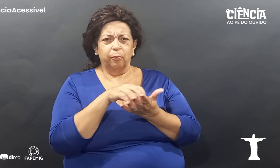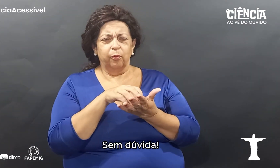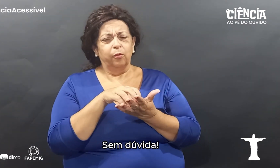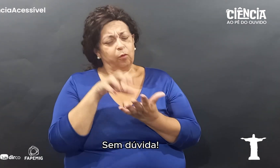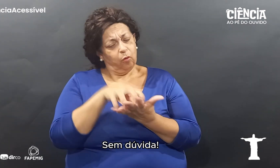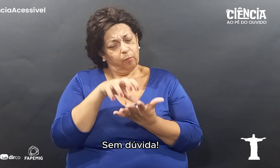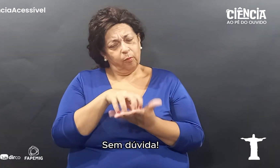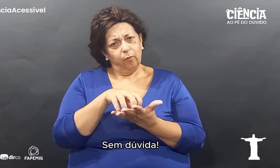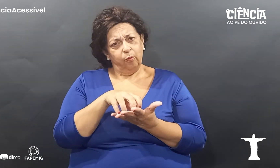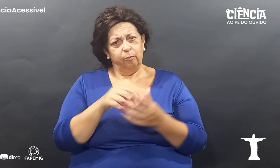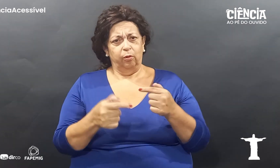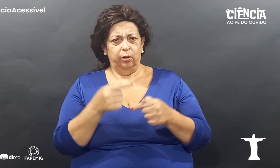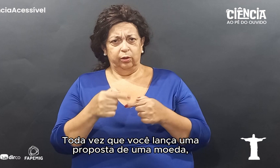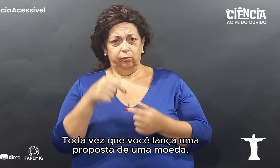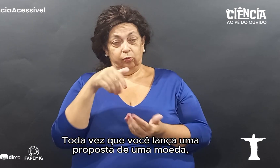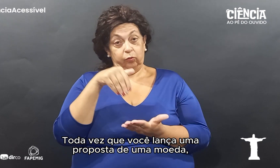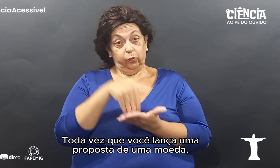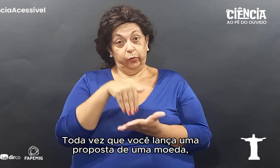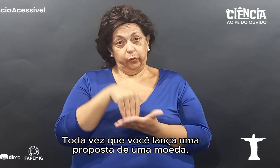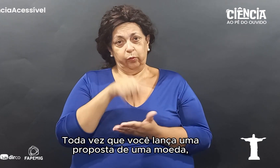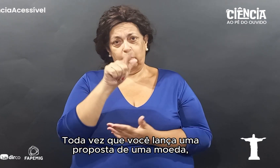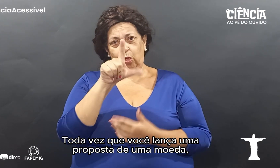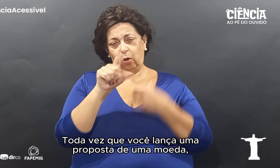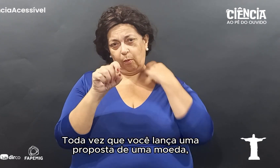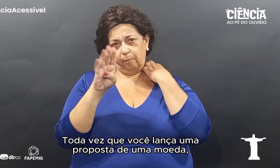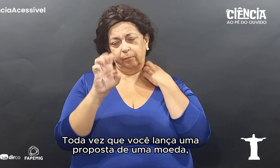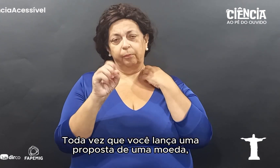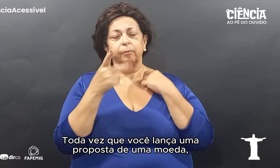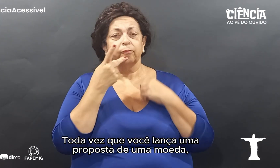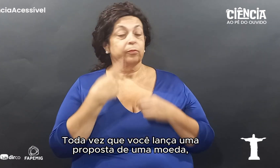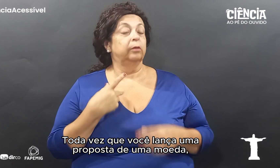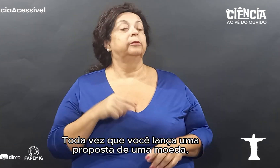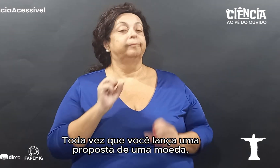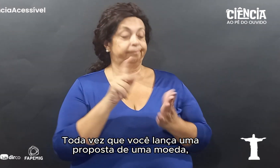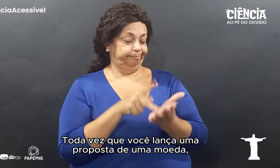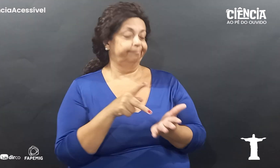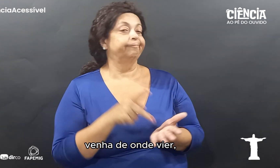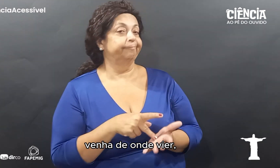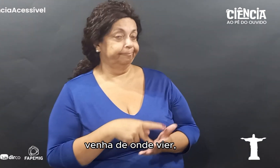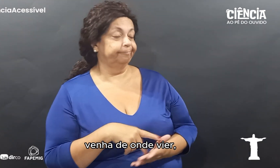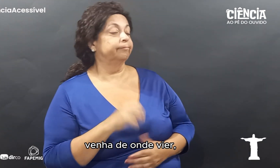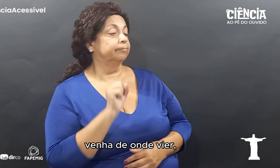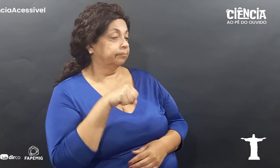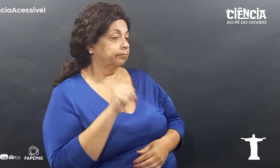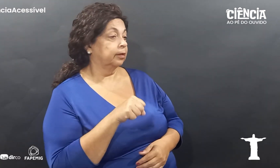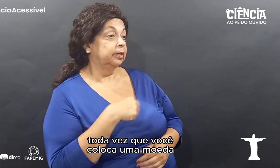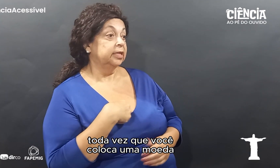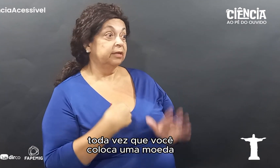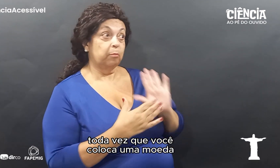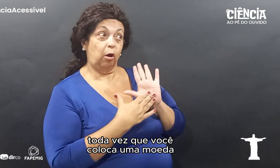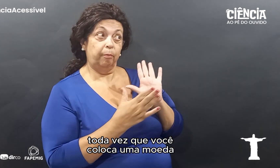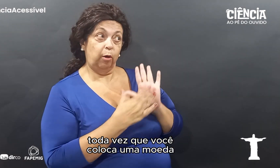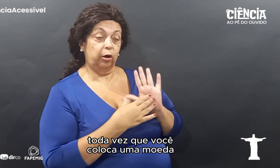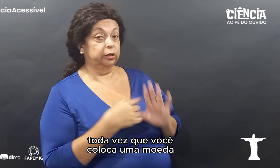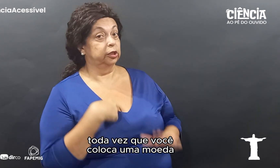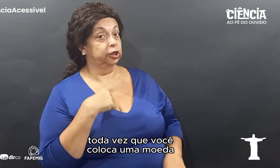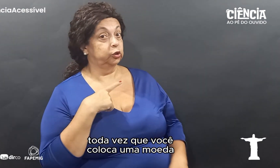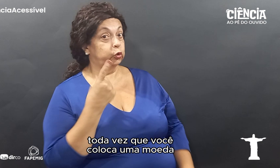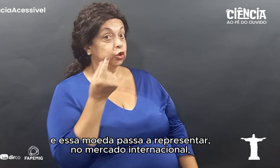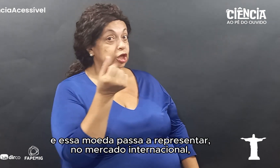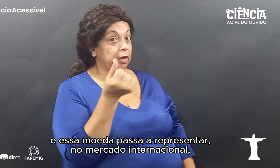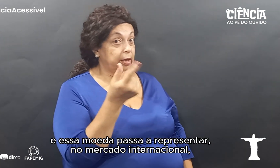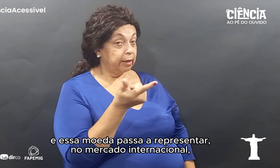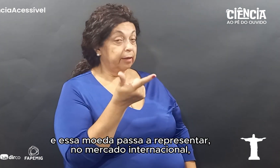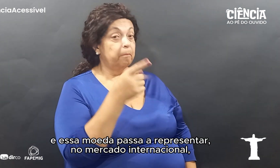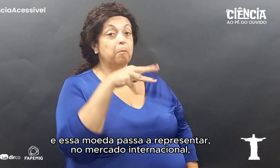global? Sem dúvida. Toda vez que você lança uma proposta de uma moeda, venha de onde vier, toda vez que você coloca uma